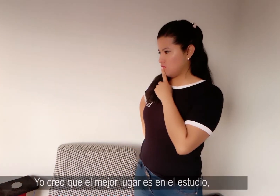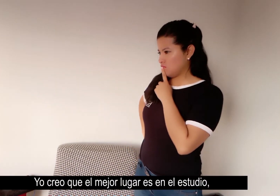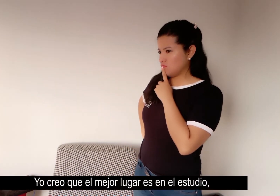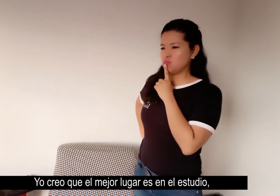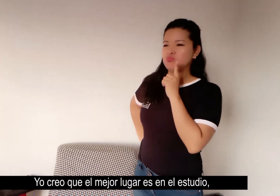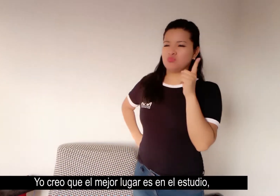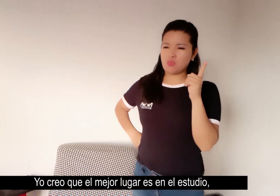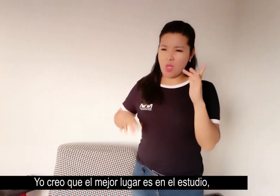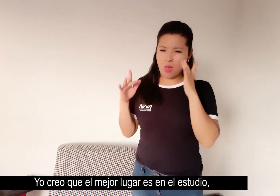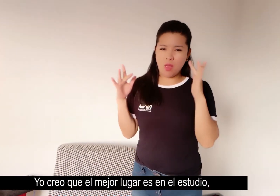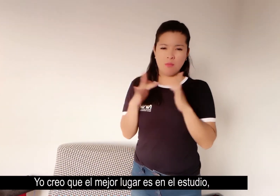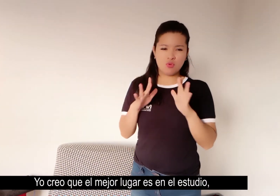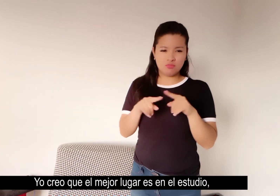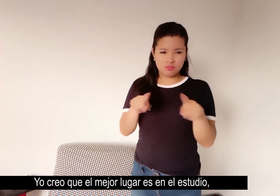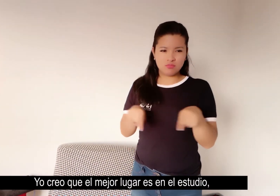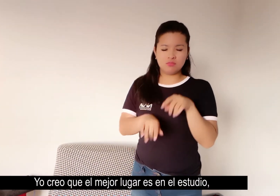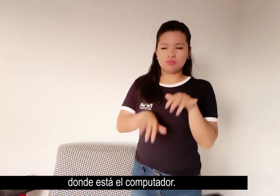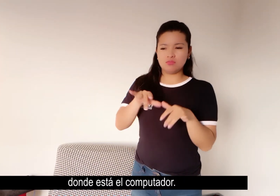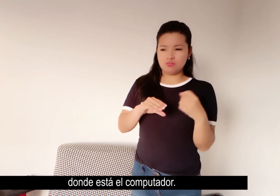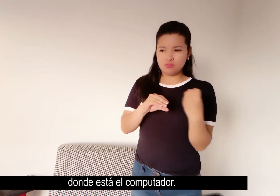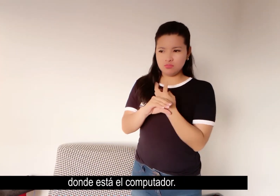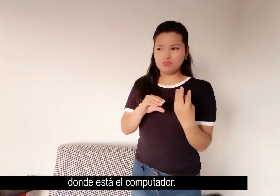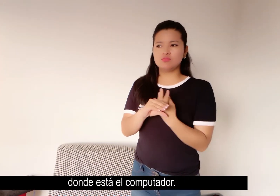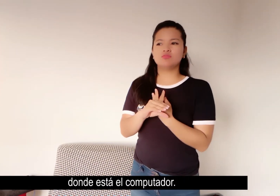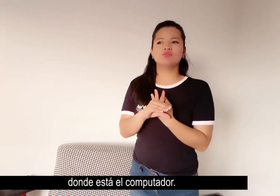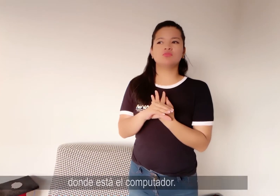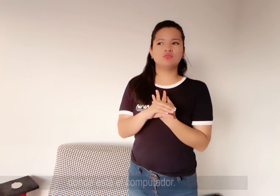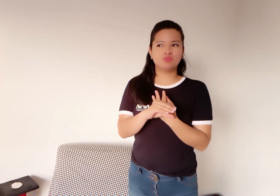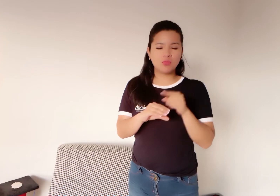Yo creo que el mejor lugar es el estudio donde está el computador.